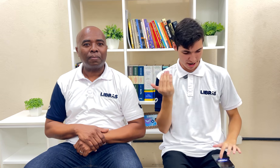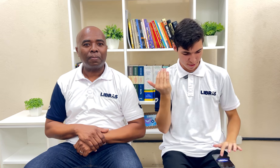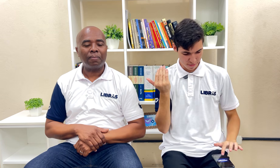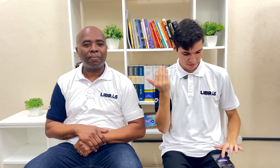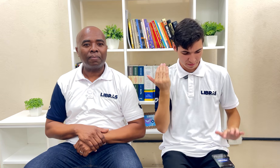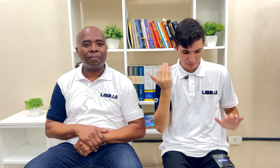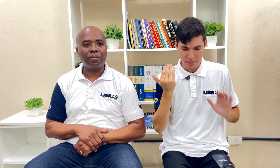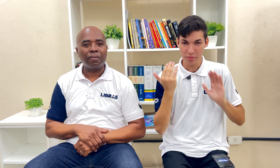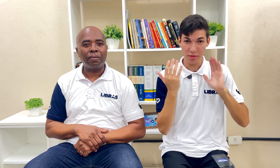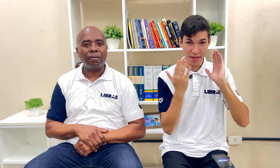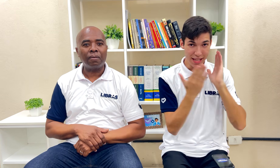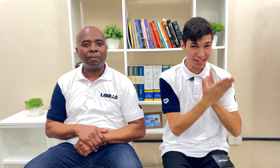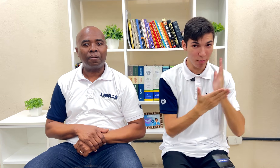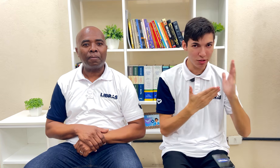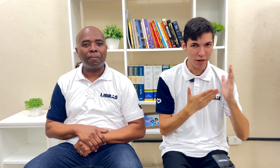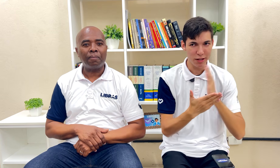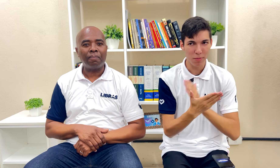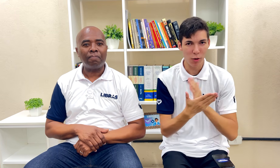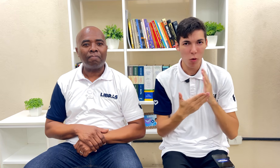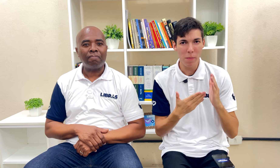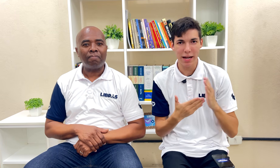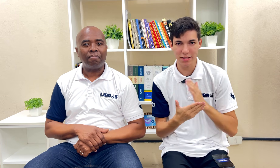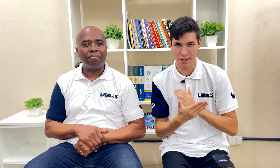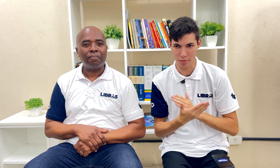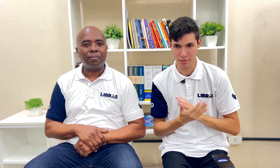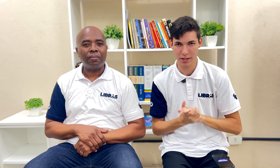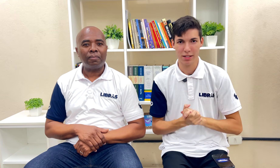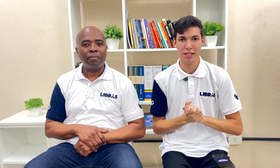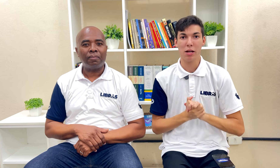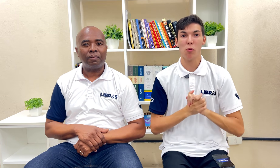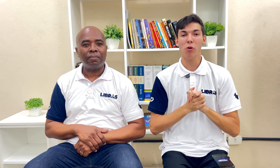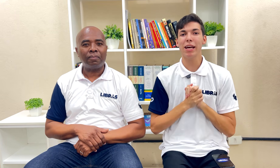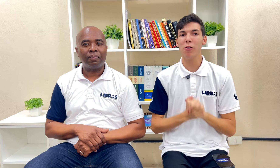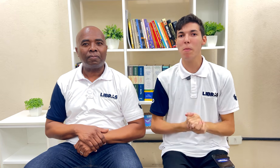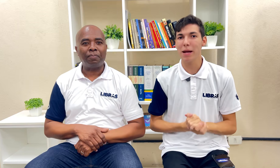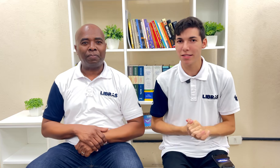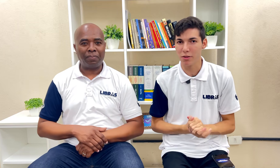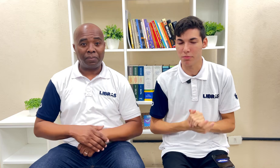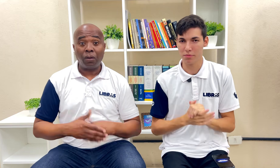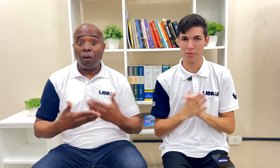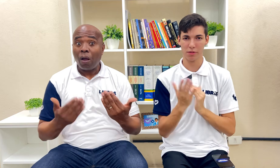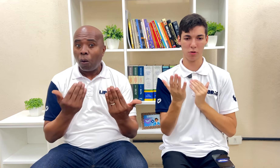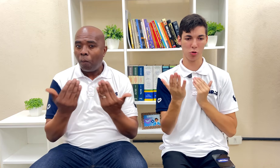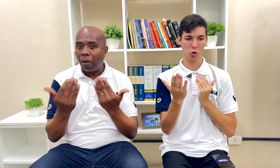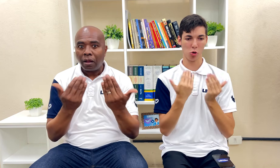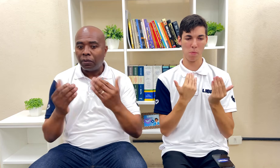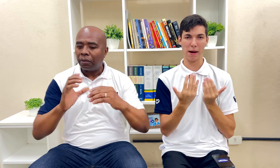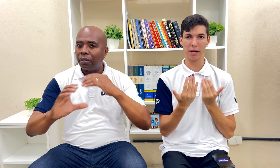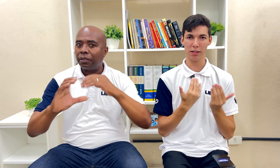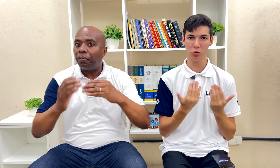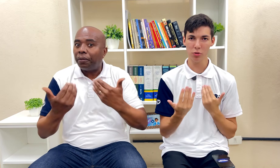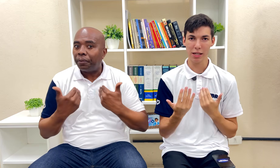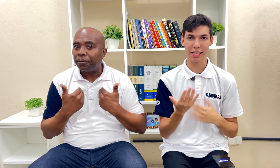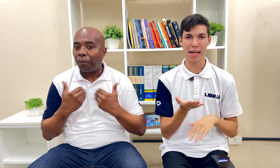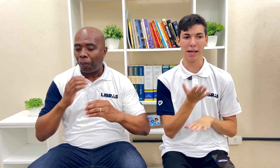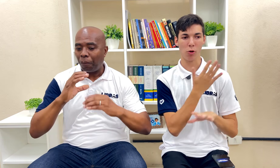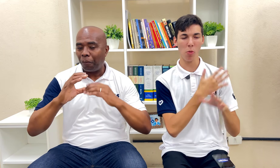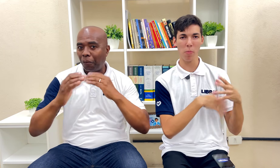Comparação. Essa música ela faz uma comparação. Qual que é a comparação? Então eu estou comparando que, como